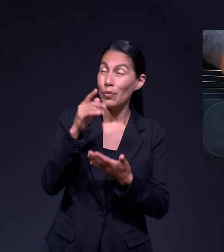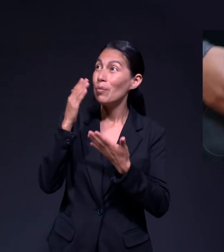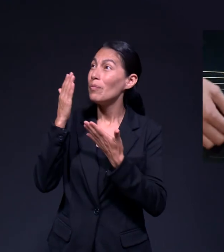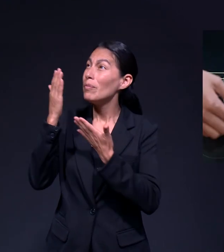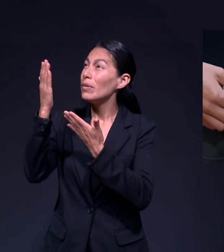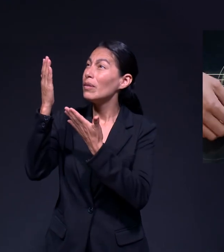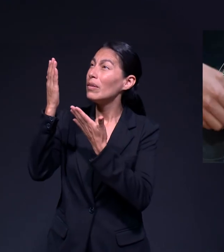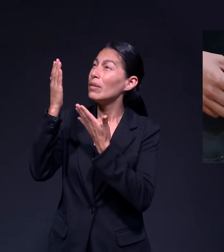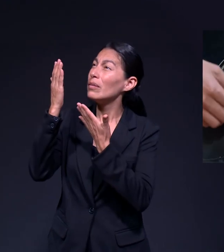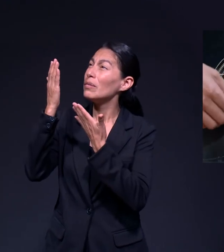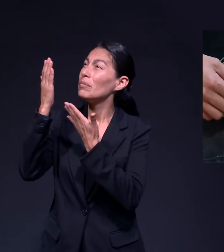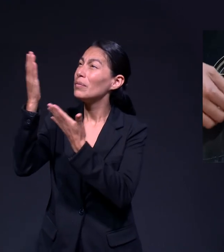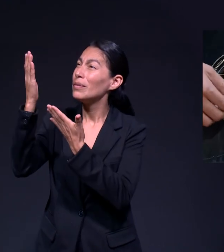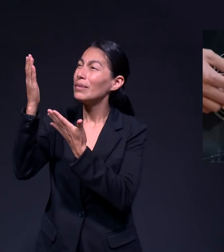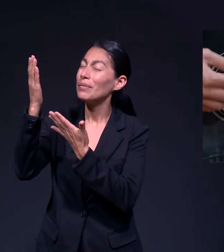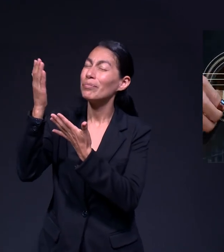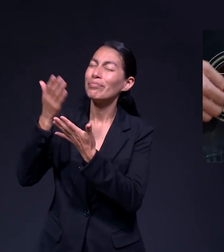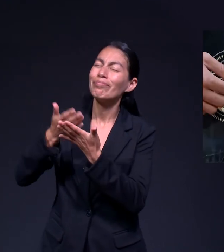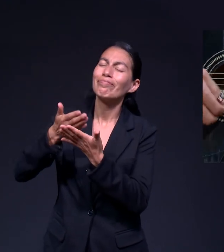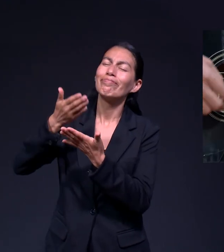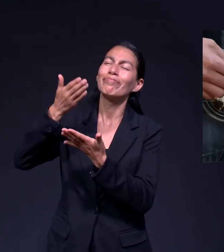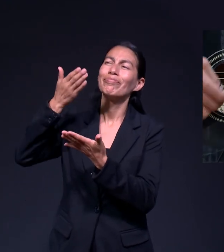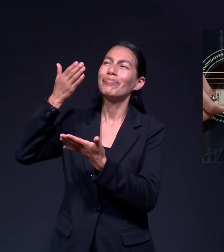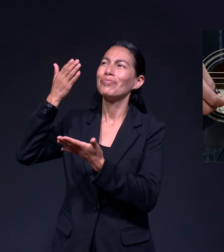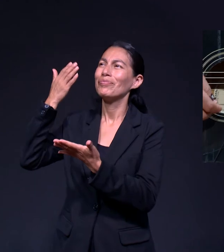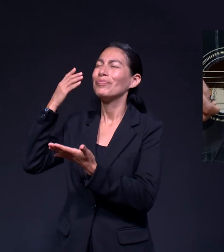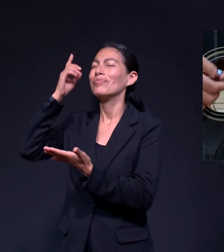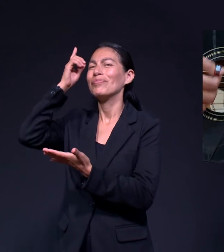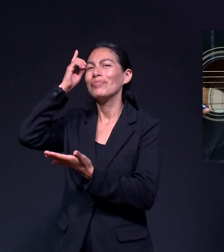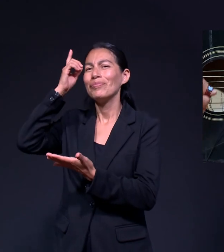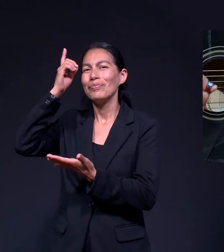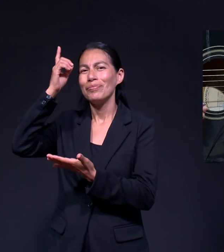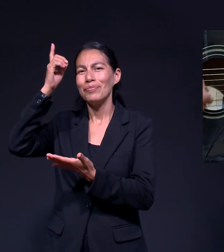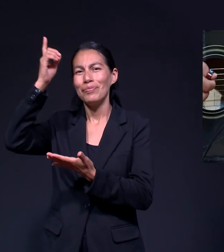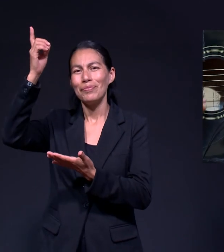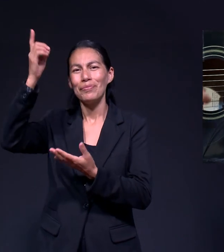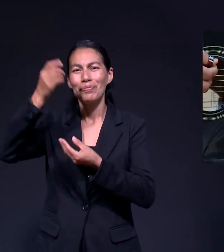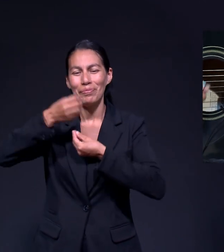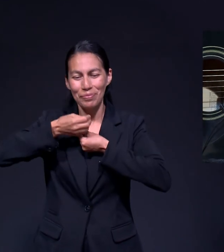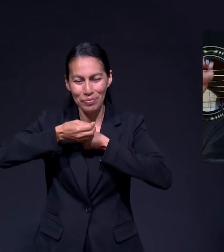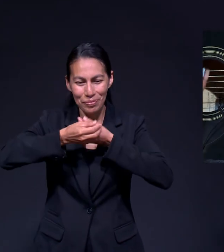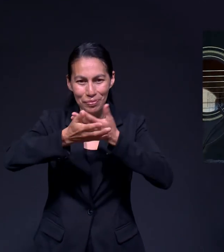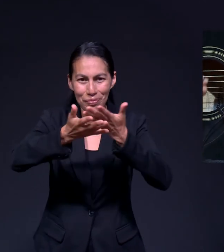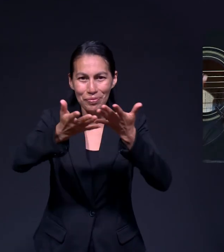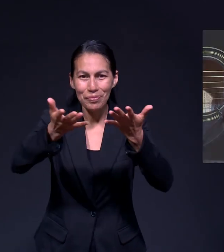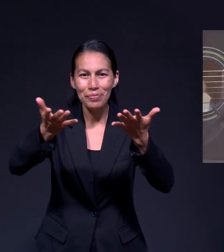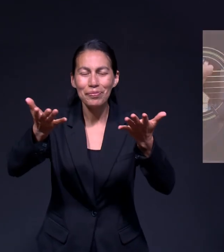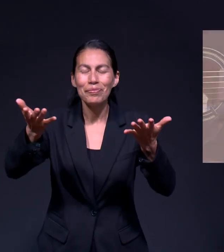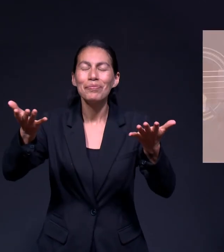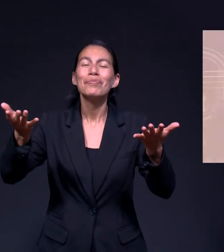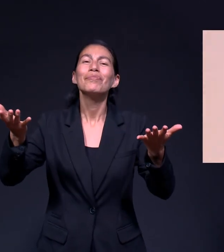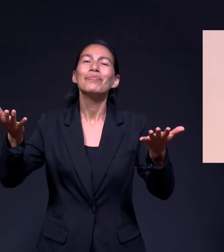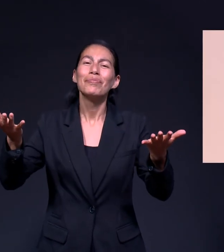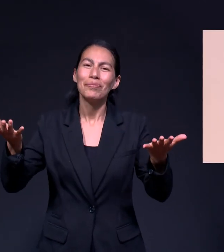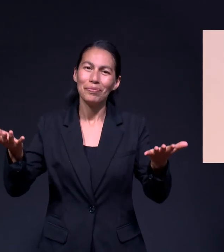una salida construido restaurando bestias